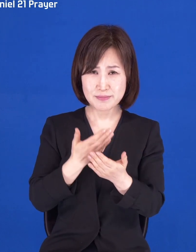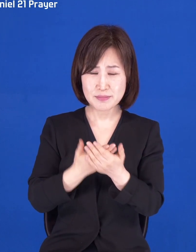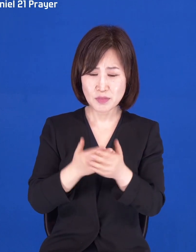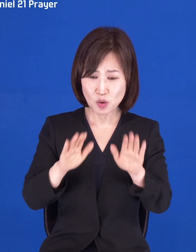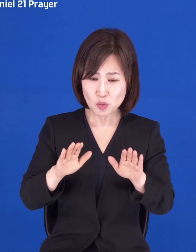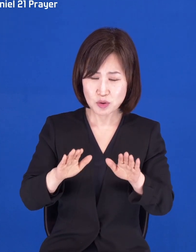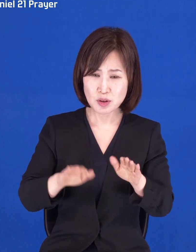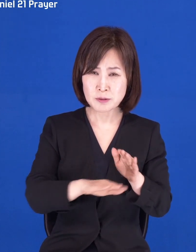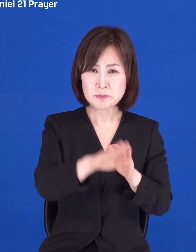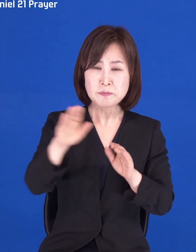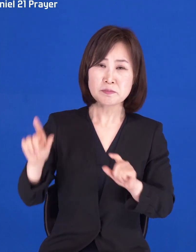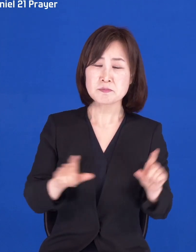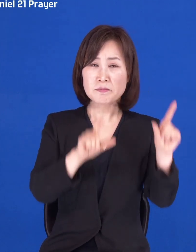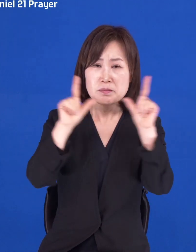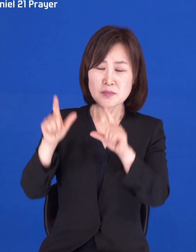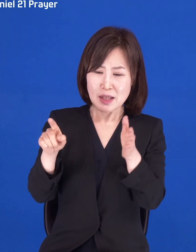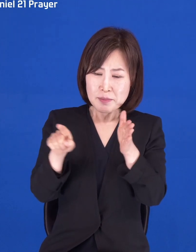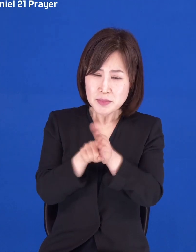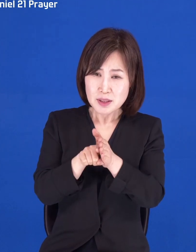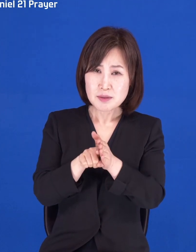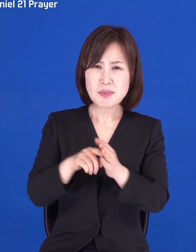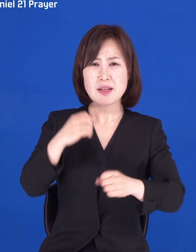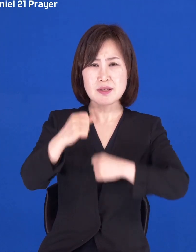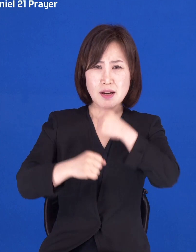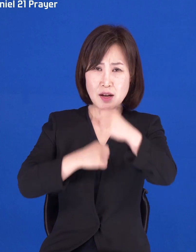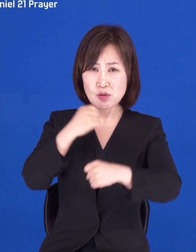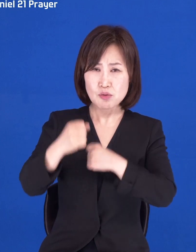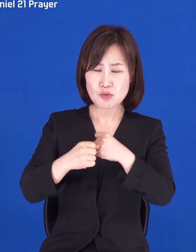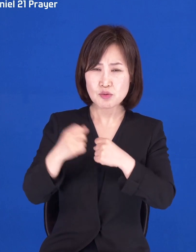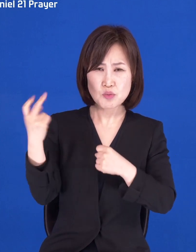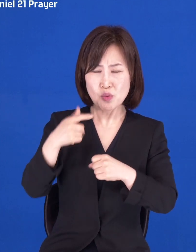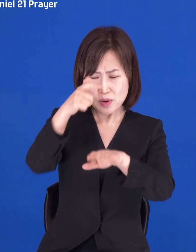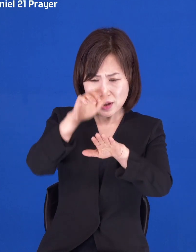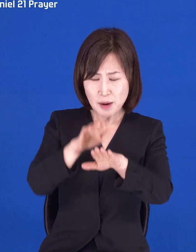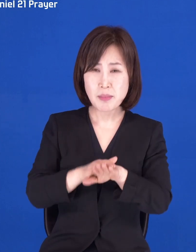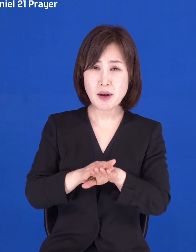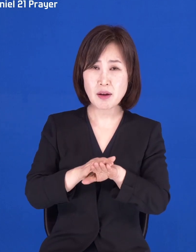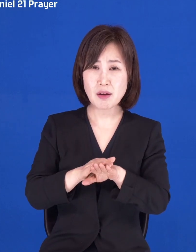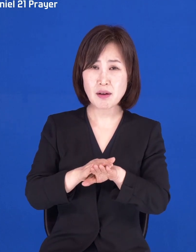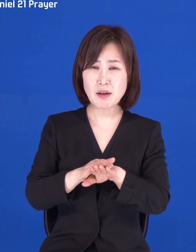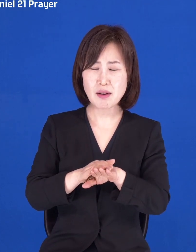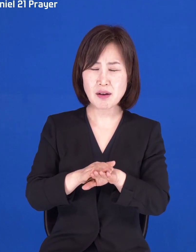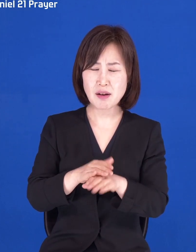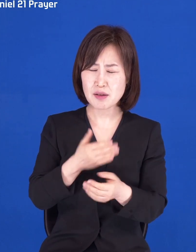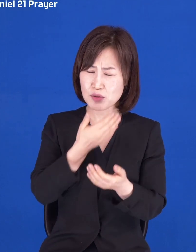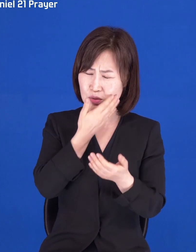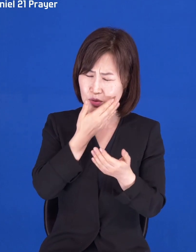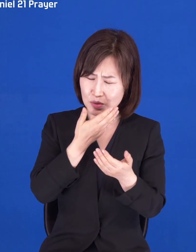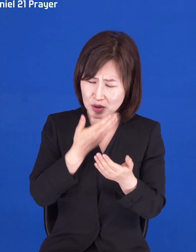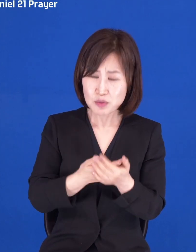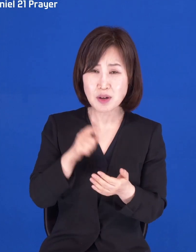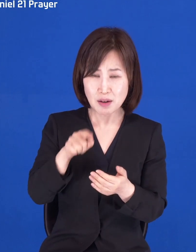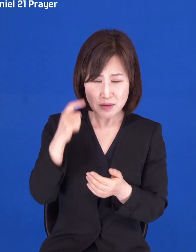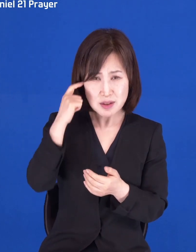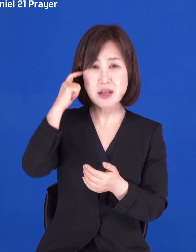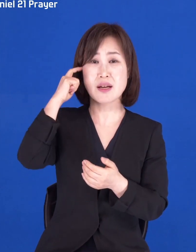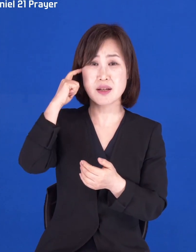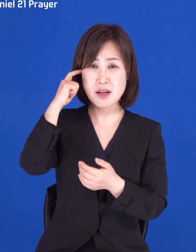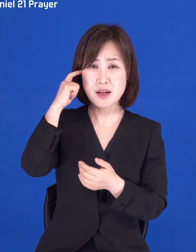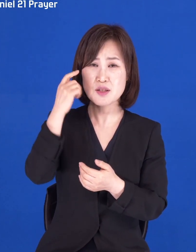우리가 누리는 신앙의 자유가 또 예배가 얼마나 소중한 것인지를 깨달아 알게